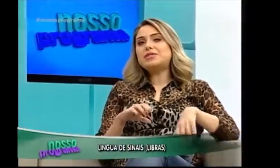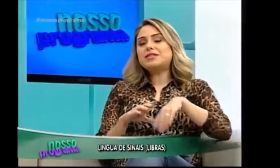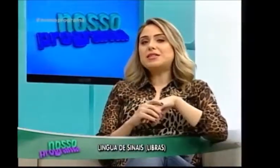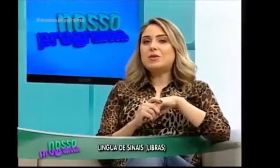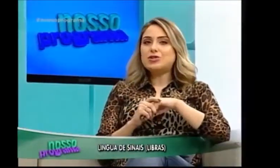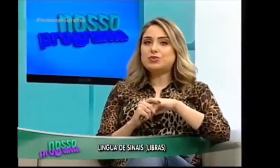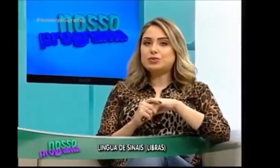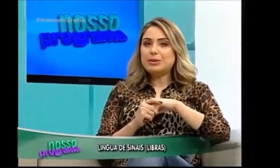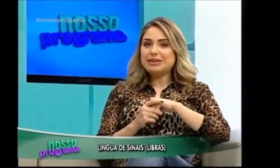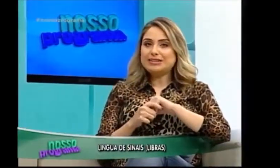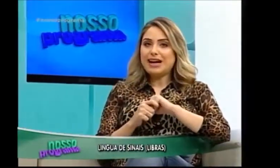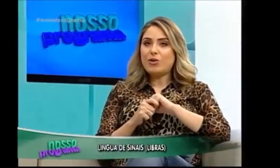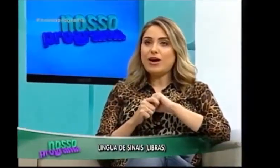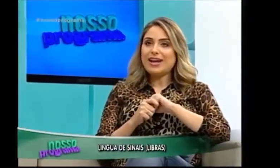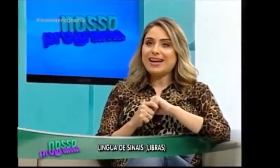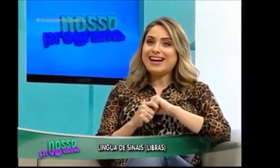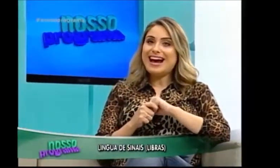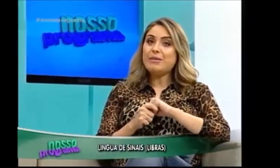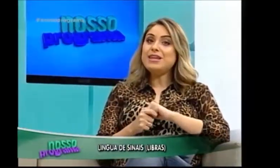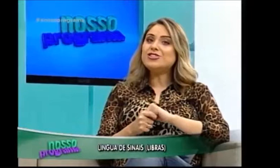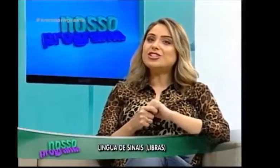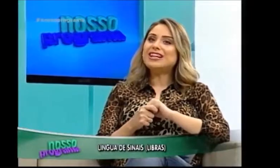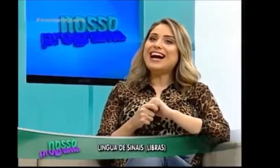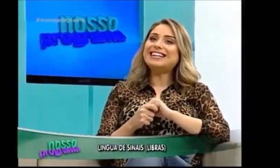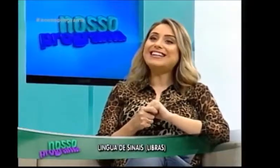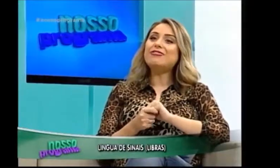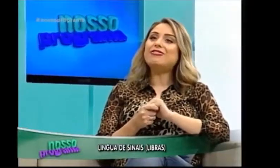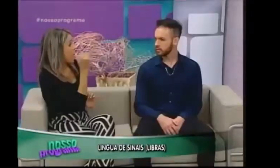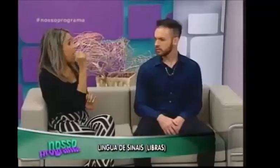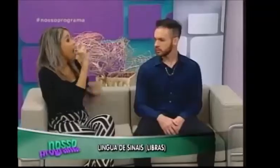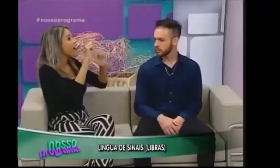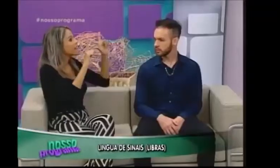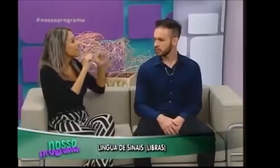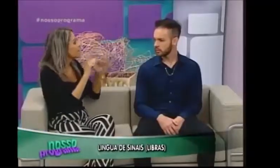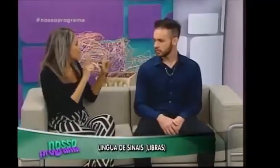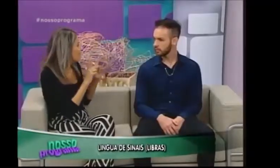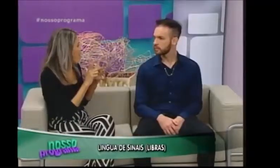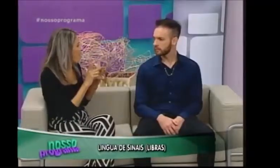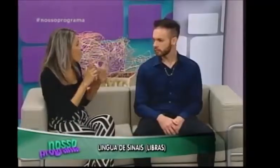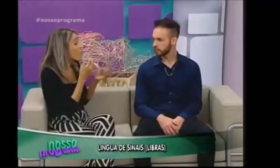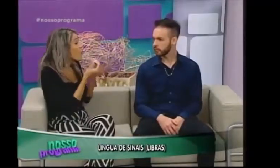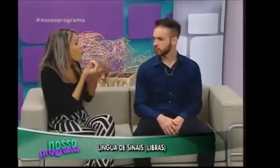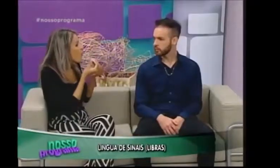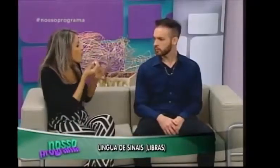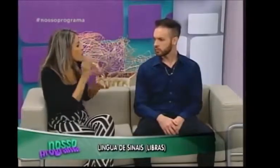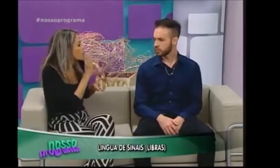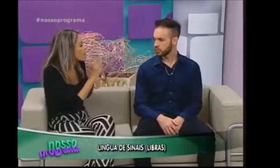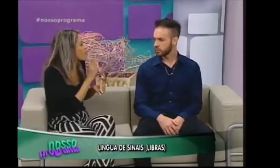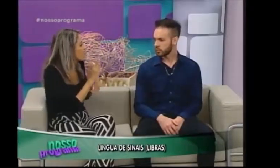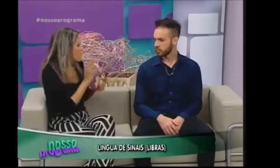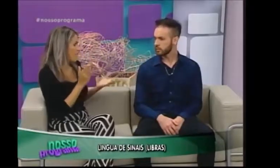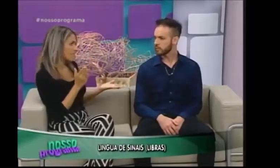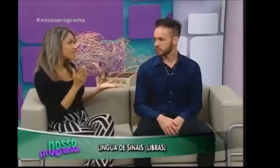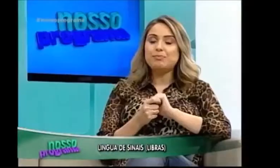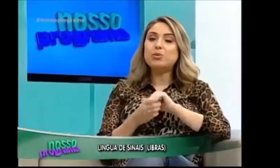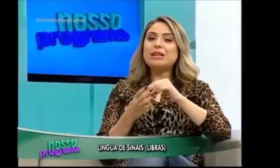vocês e que eu acho fundamental é a mídia, a TV. Ela não poderia ser, talvez, esse